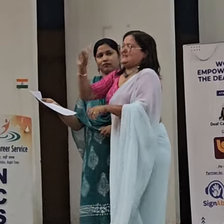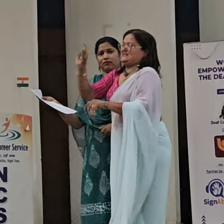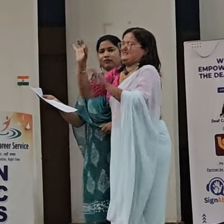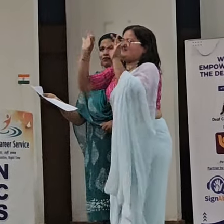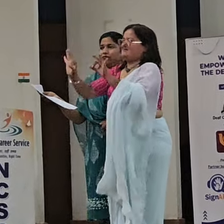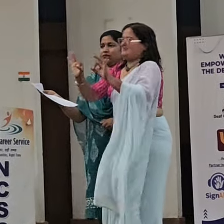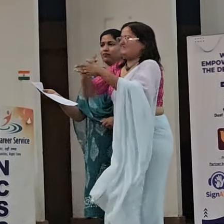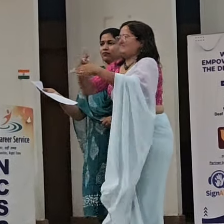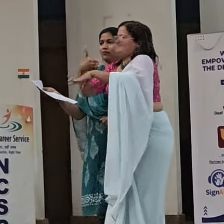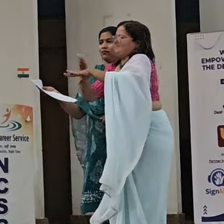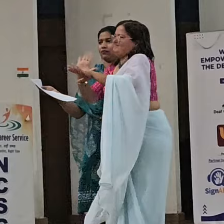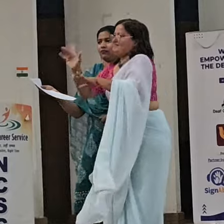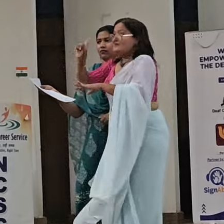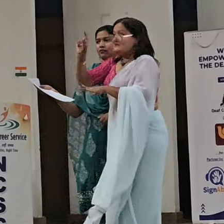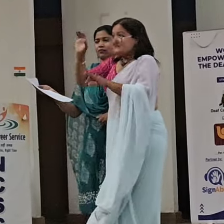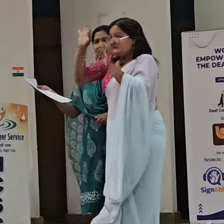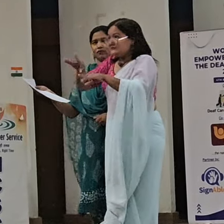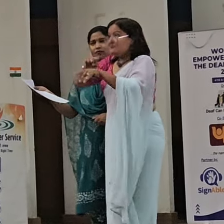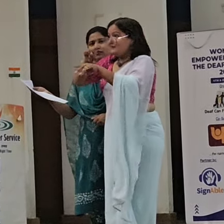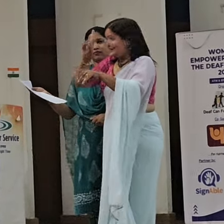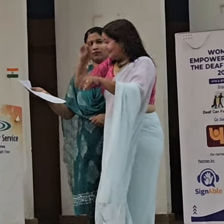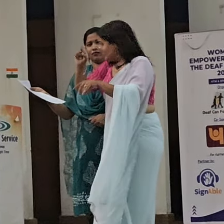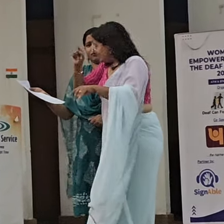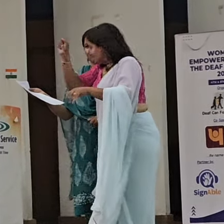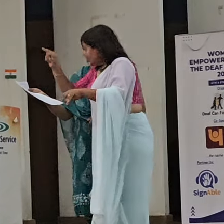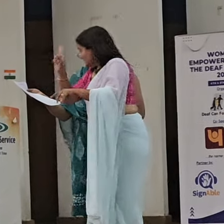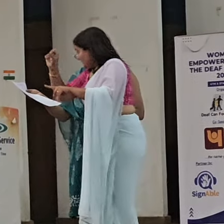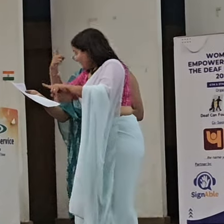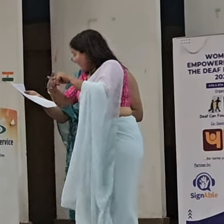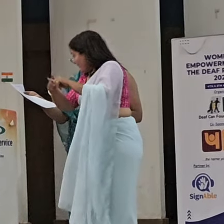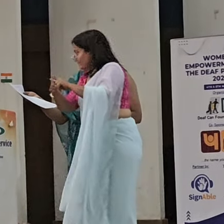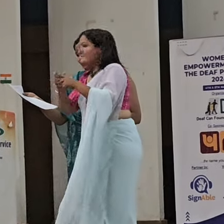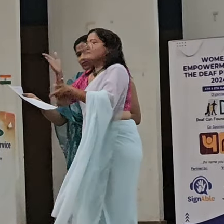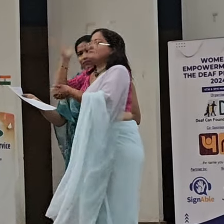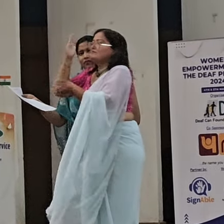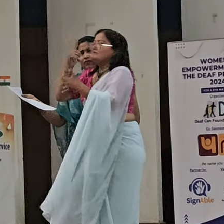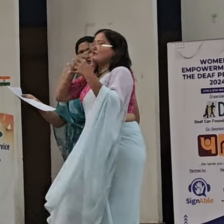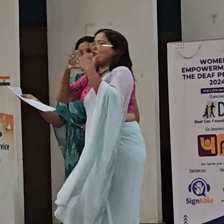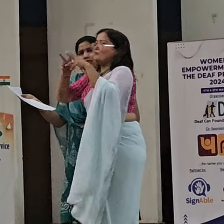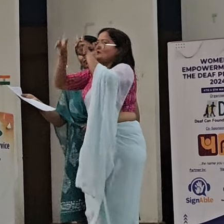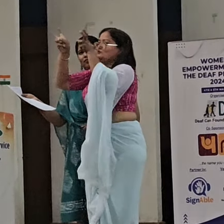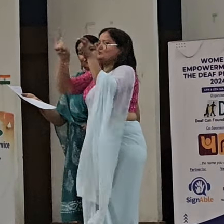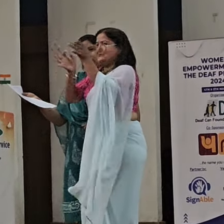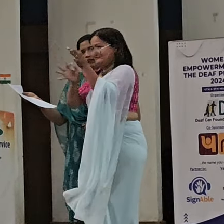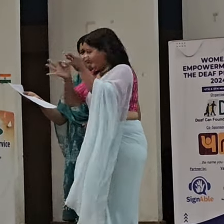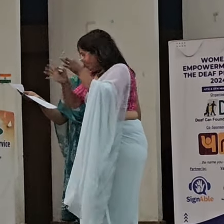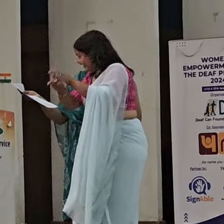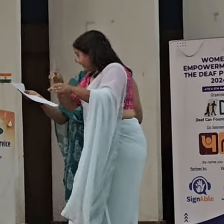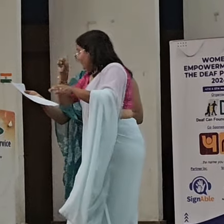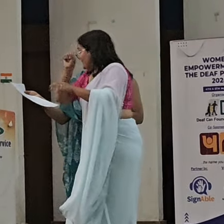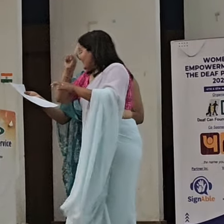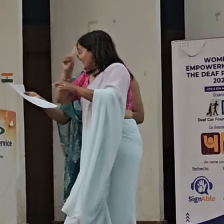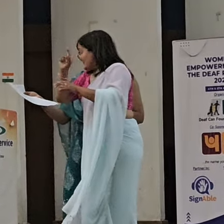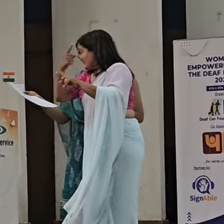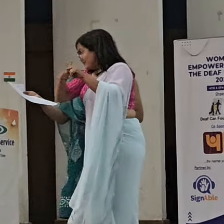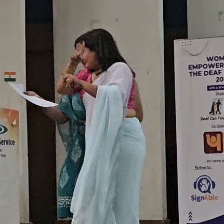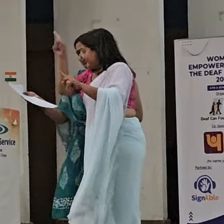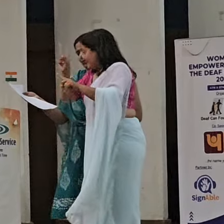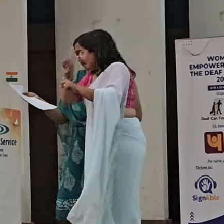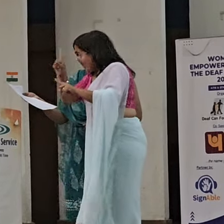सुबह 10 बजे तक यहाँ पे आ जाइएगा, प्लीज 10 बजे से लेट नहीं कीजिएगा। ये 10 to 10:30 के बाद 10 to 10:30 तक